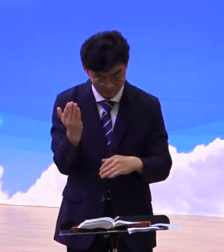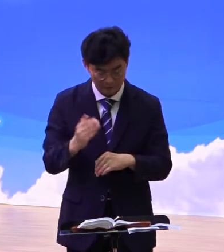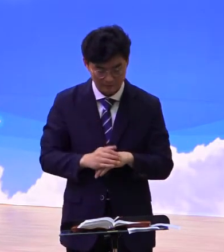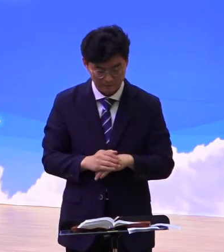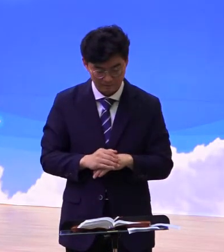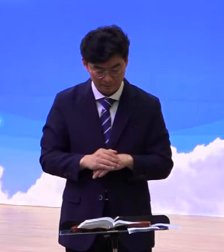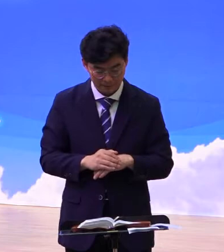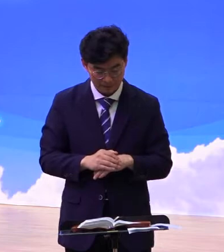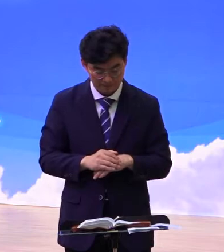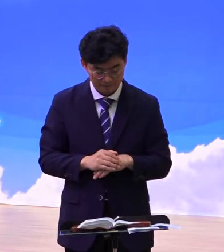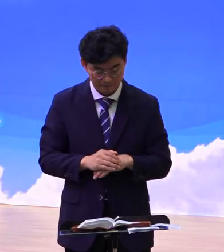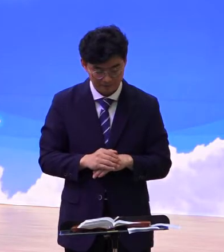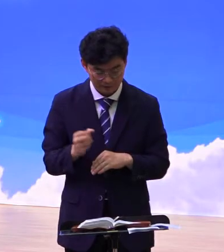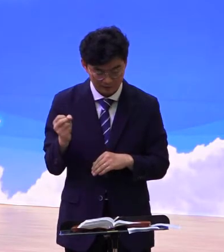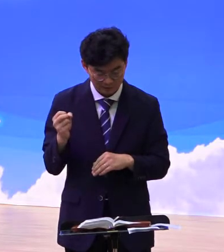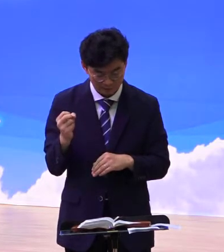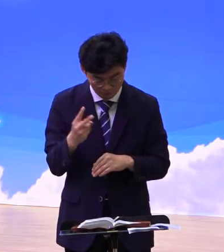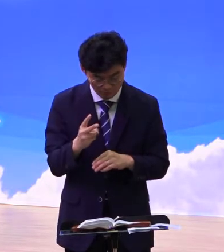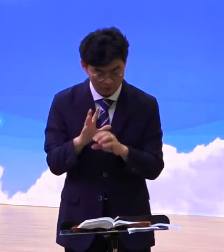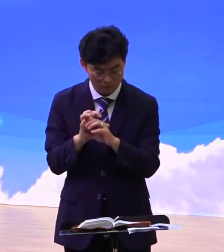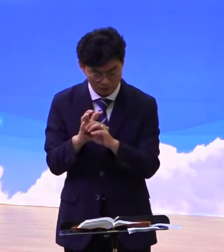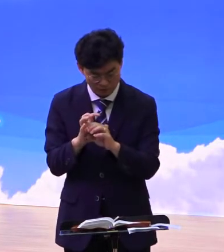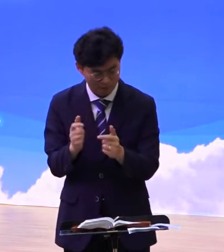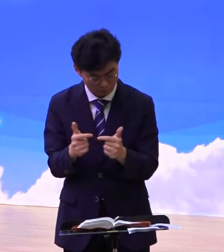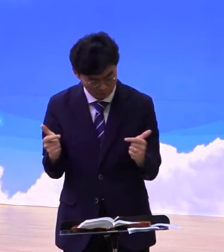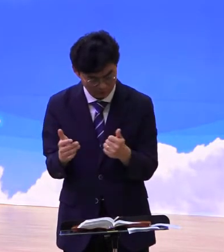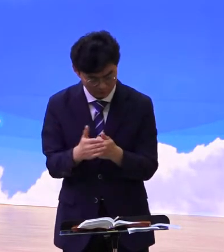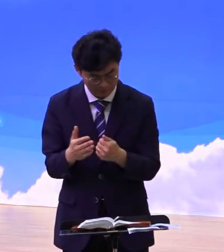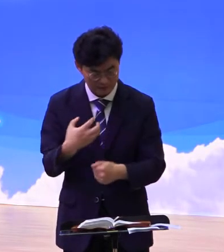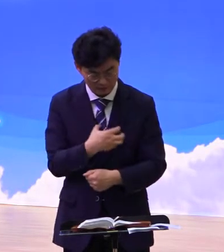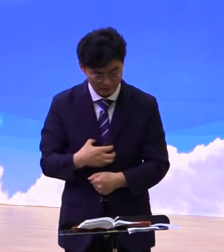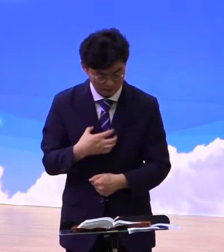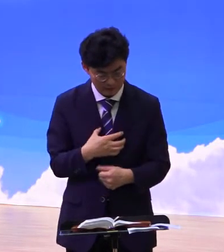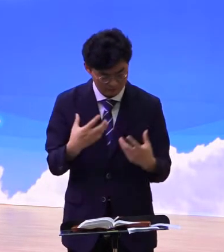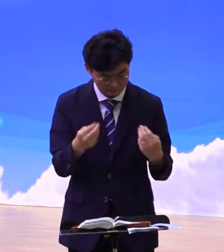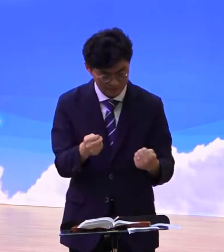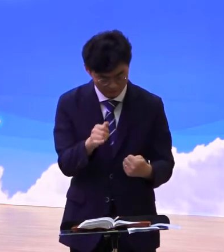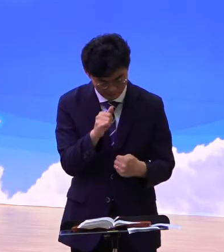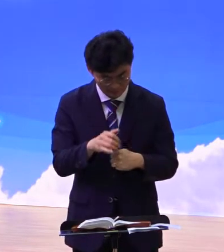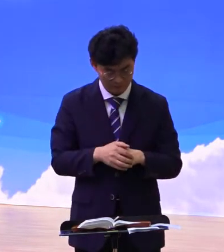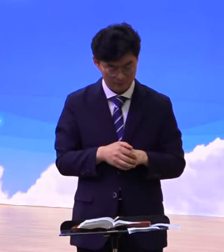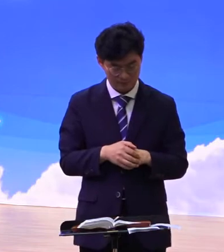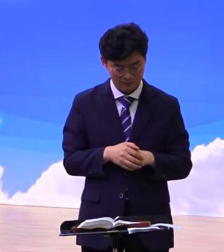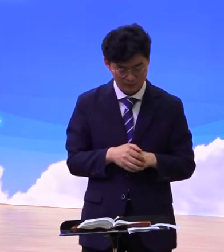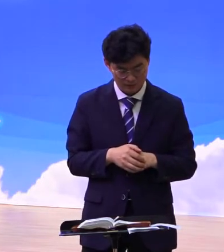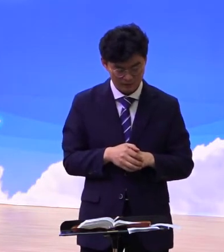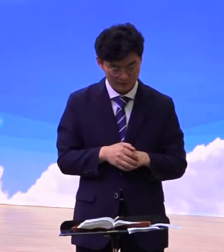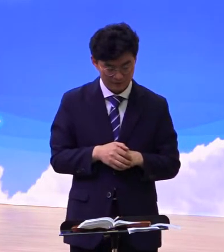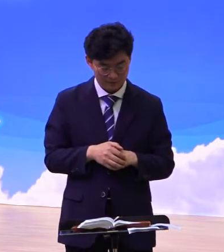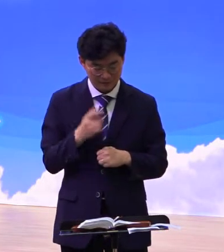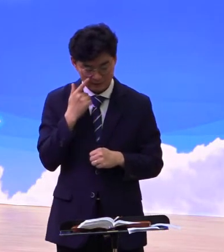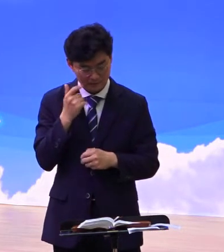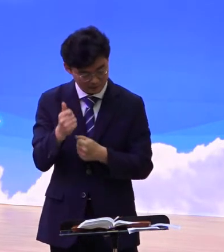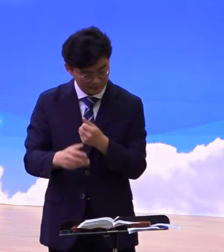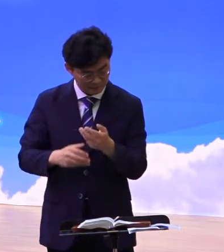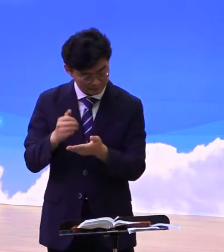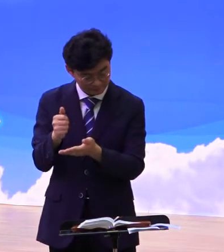확진자가 나오는 시기에 염려와 걱정이 우리 마음을 위축되게 만들고 있습니다. 아버지